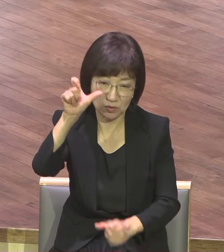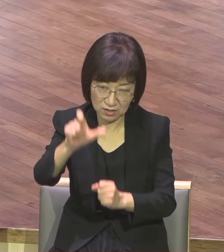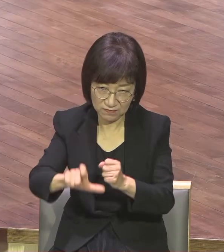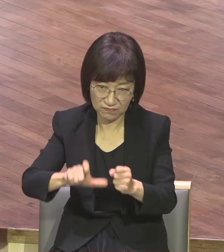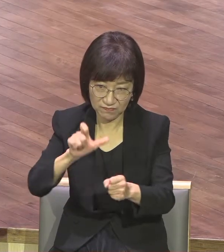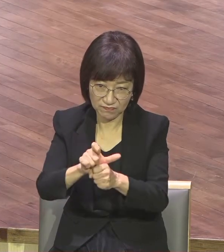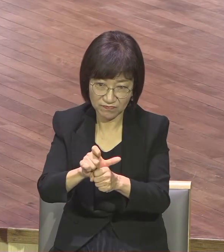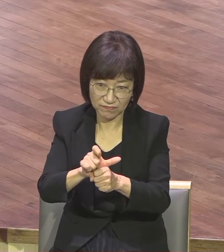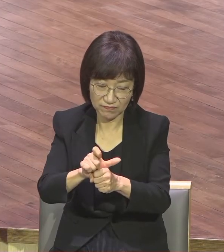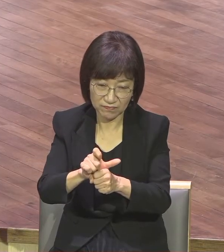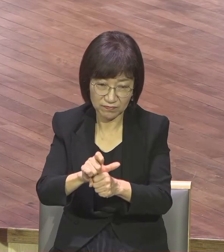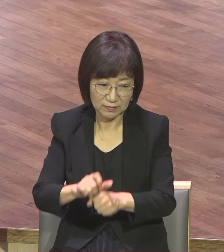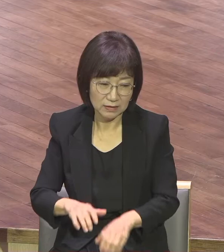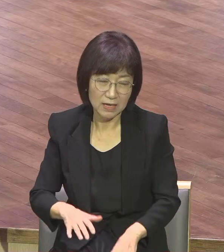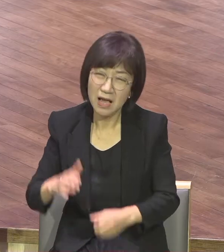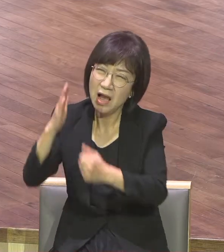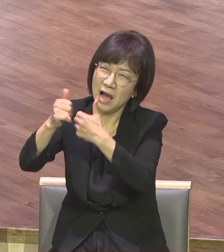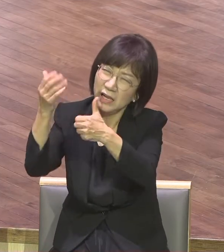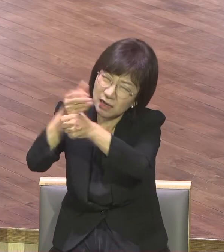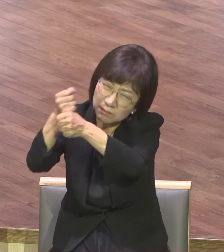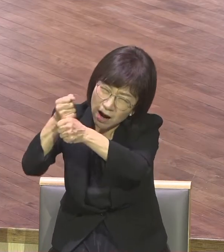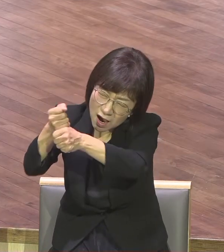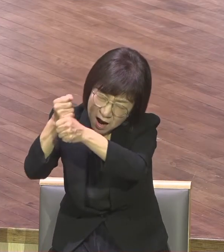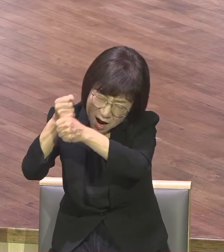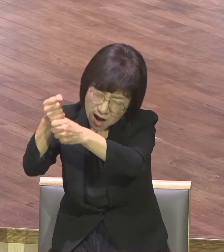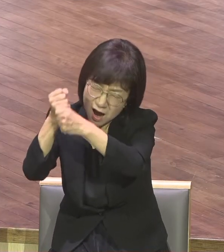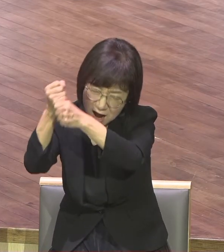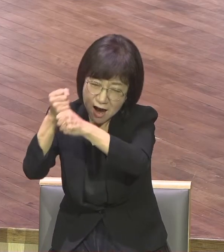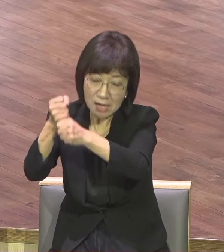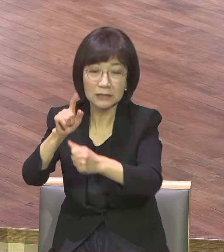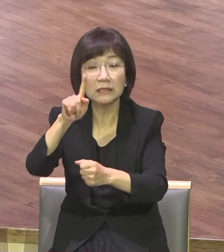그냥 그렇게 매달릴 수밖에 없었다니까요.